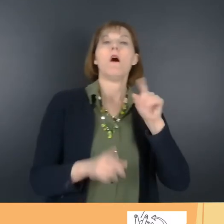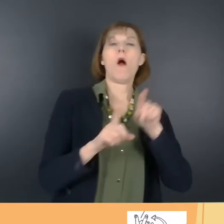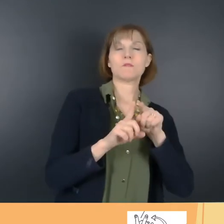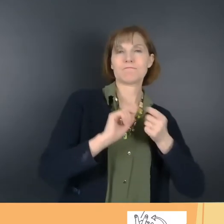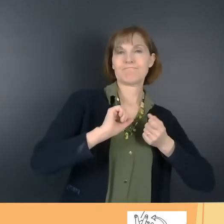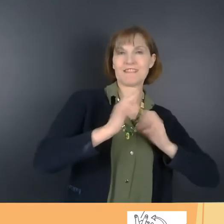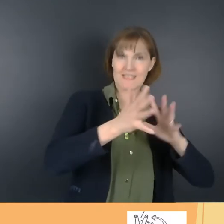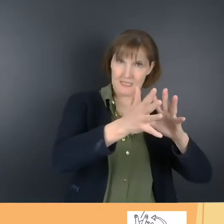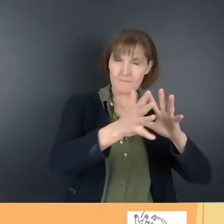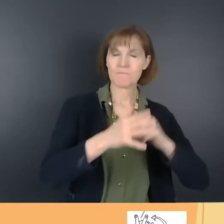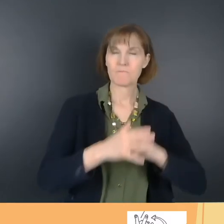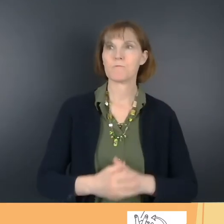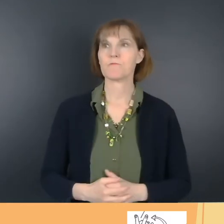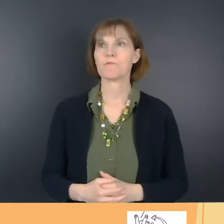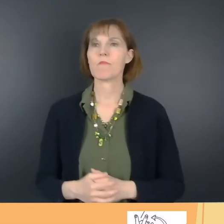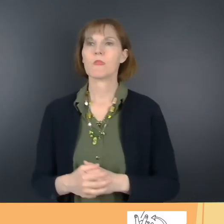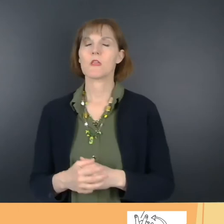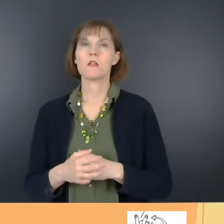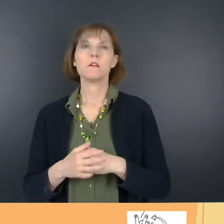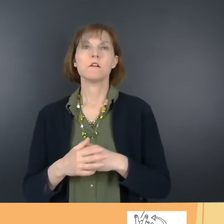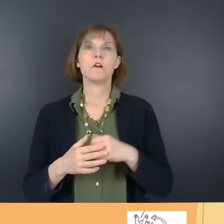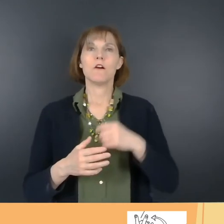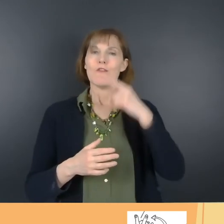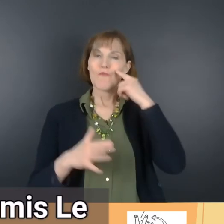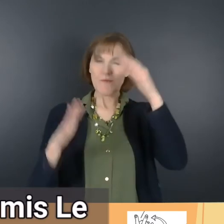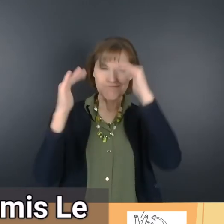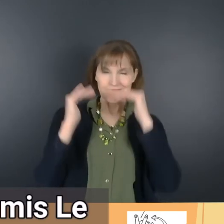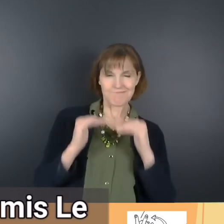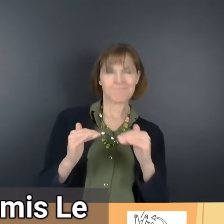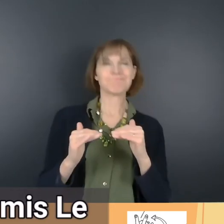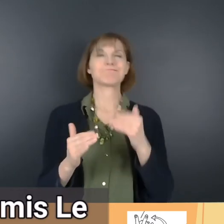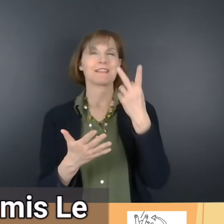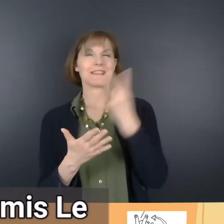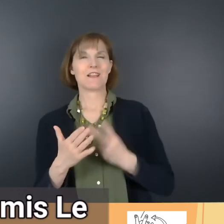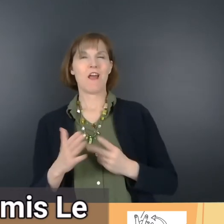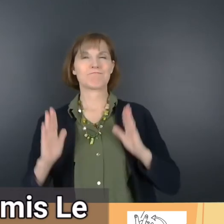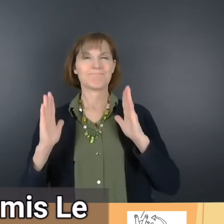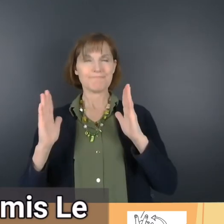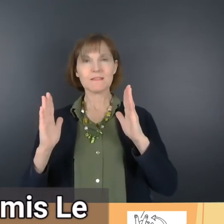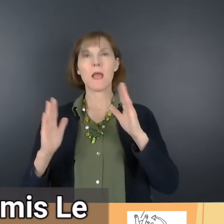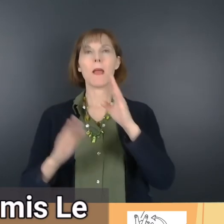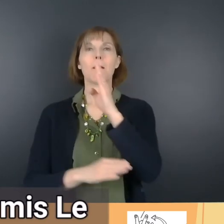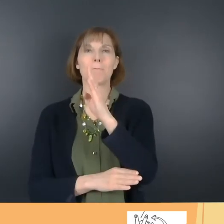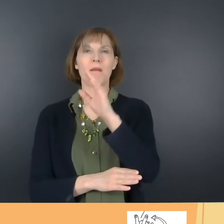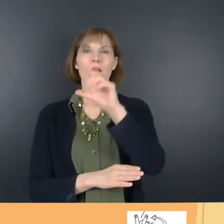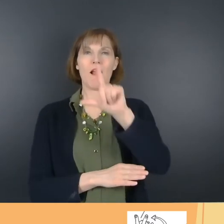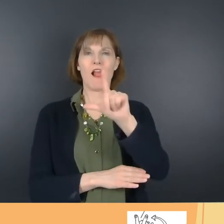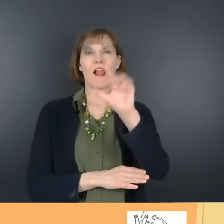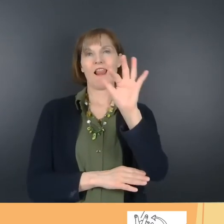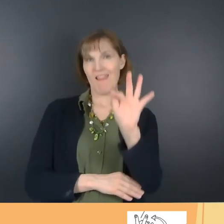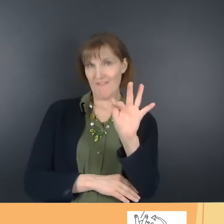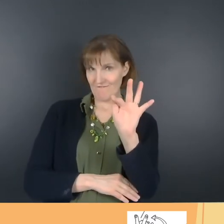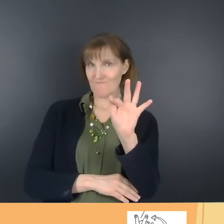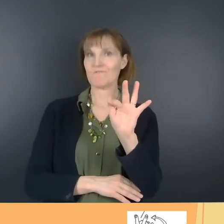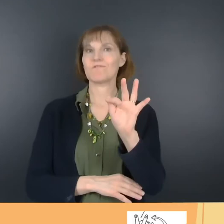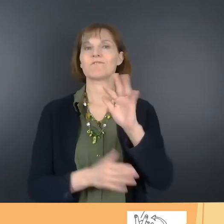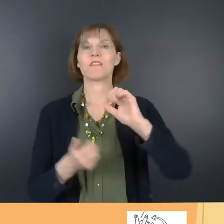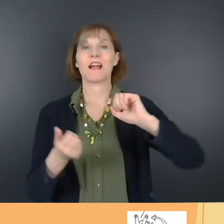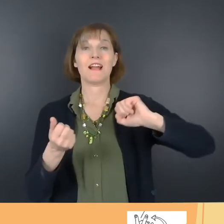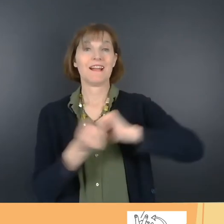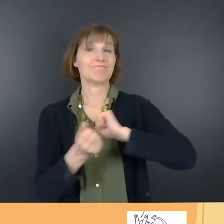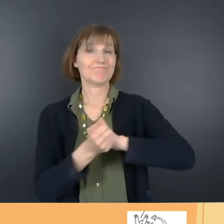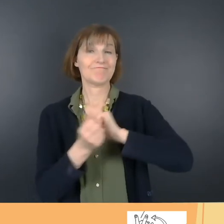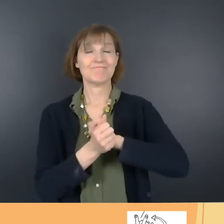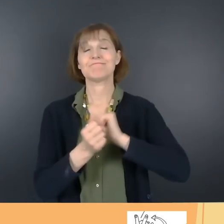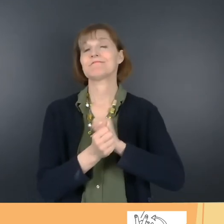pas français oral. C'est surtout des français écrits. Et puis là, j'ai mis Le voyage du pèlerin parce que BLF édition m'a